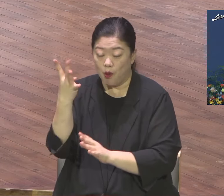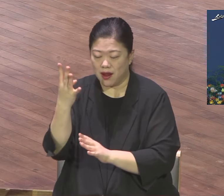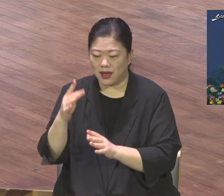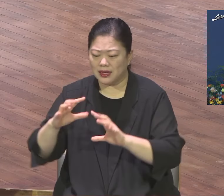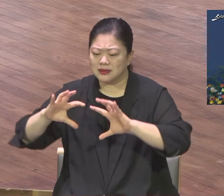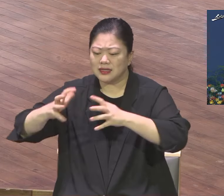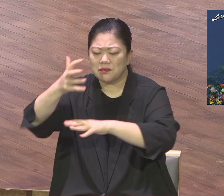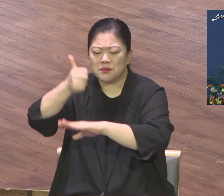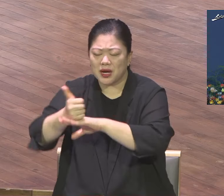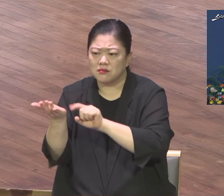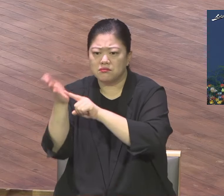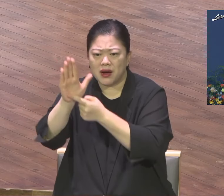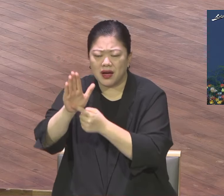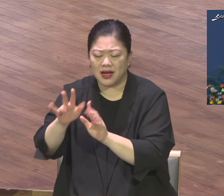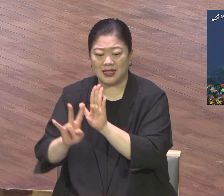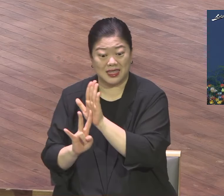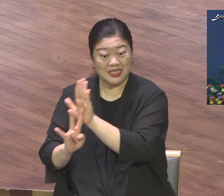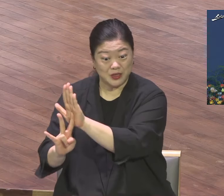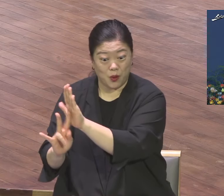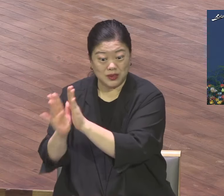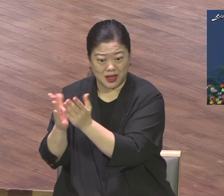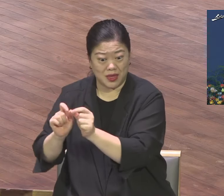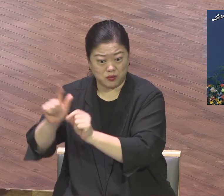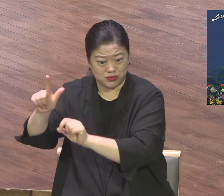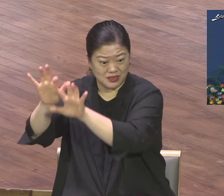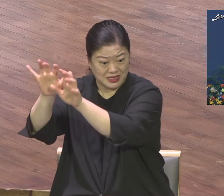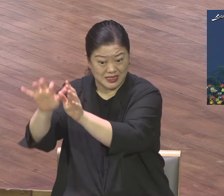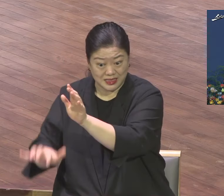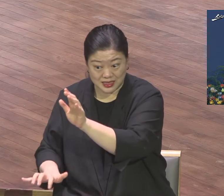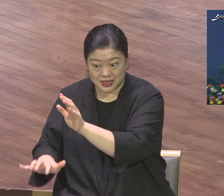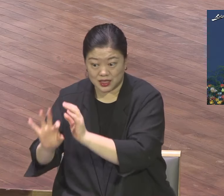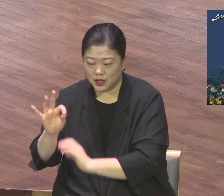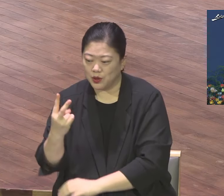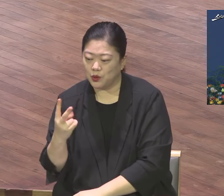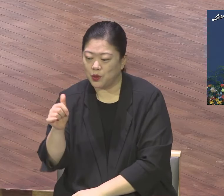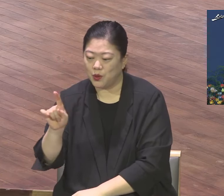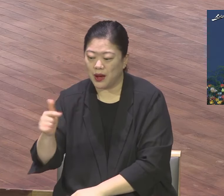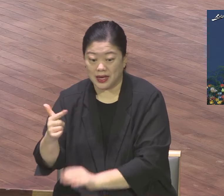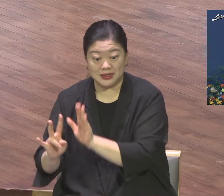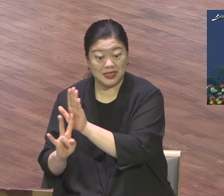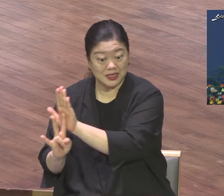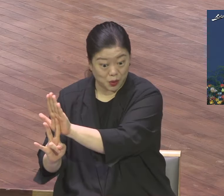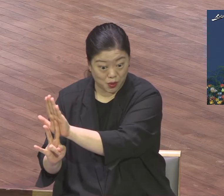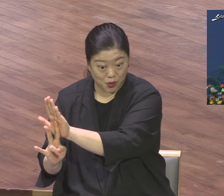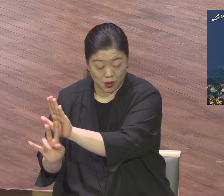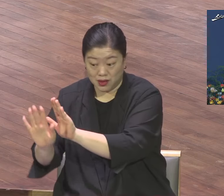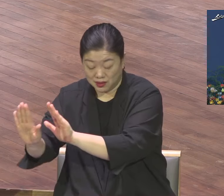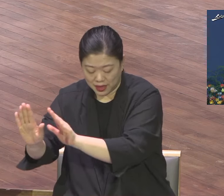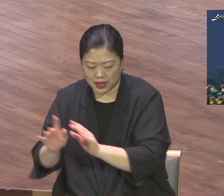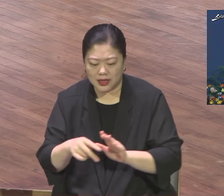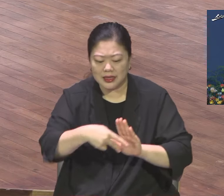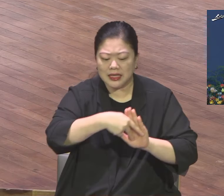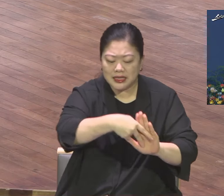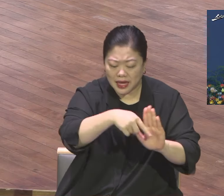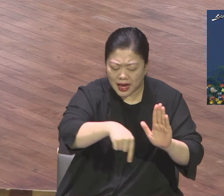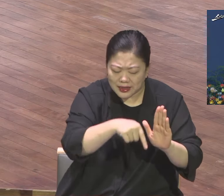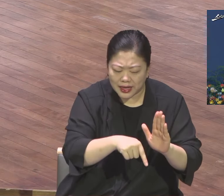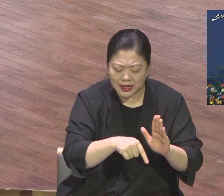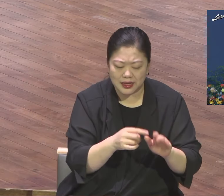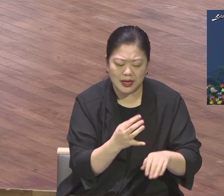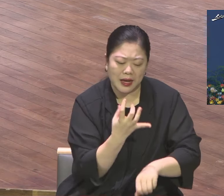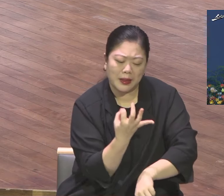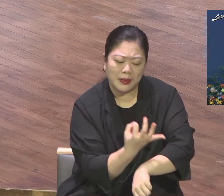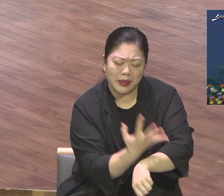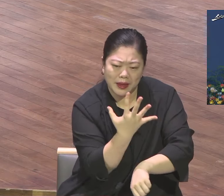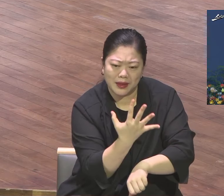소묵시록이다라고 하는 별칭이 있고, 쉽게 설명하면 요한계시록처럼 구약의 계시록이다라고 그렇게 말할 수가